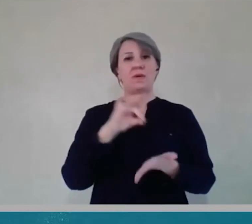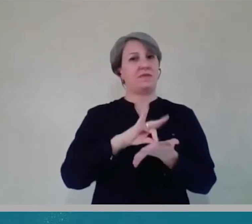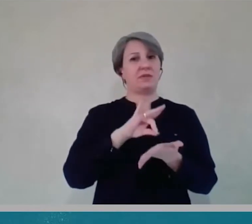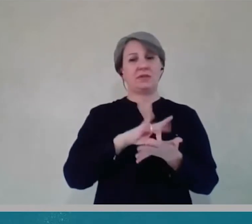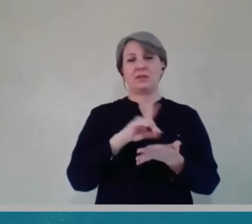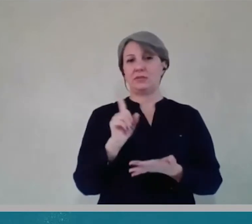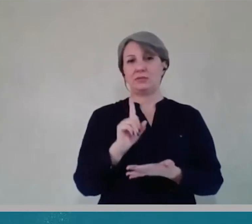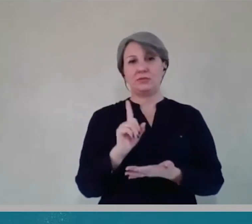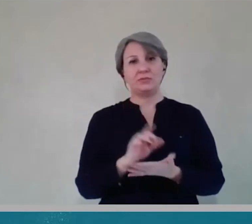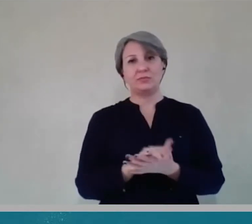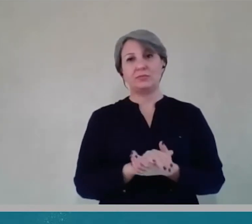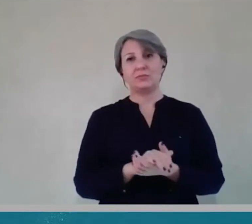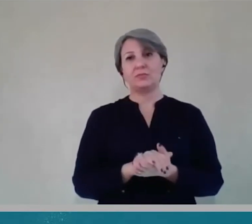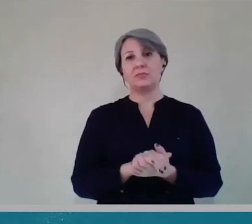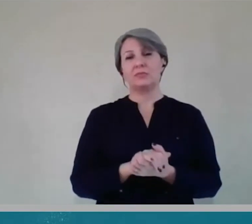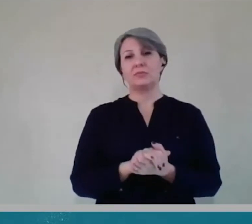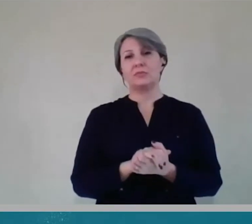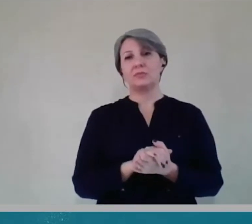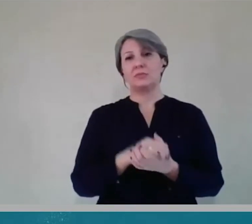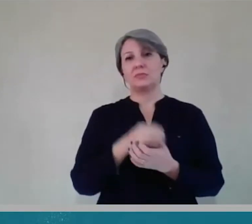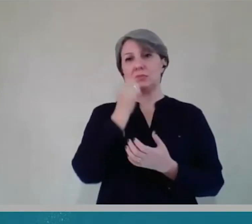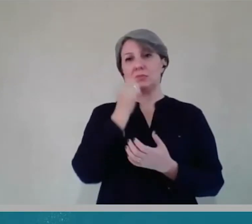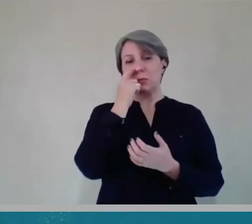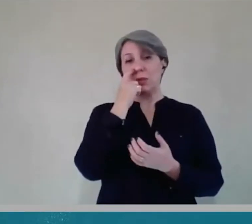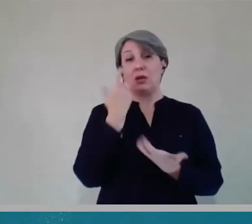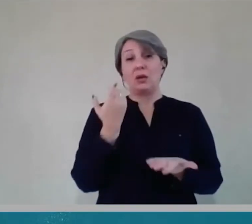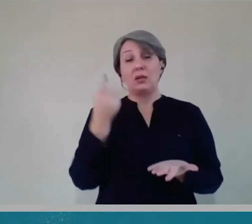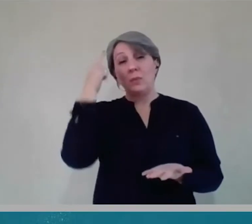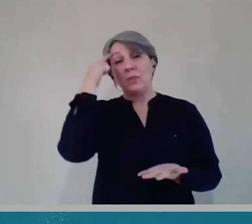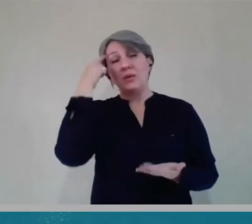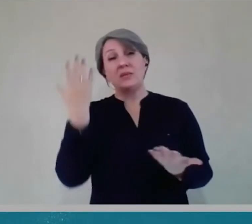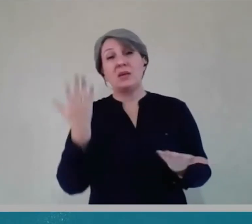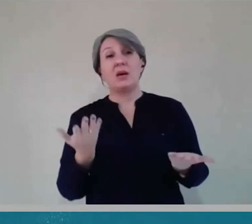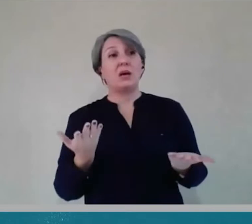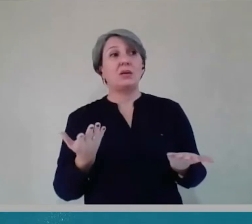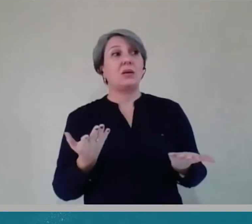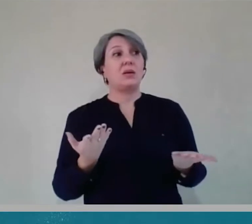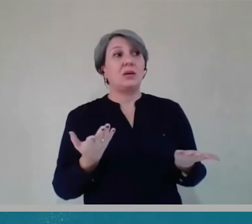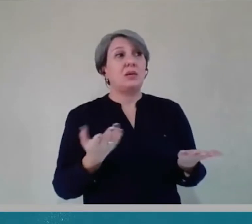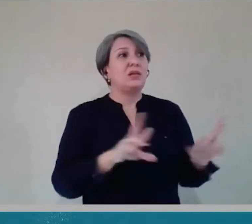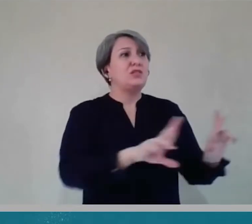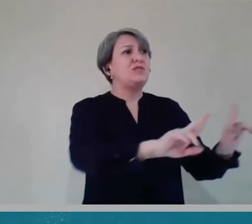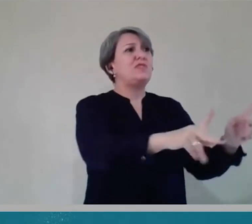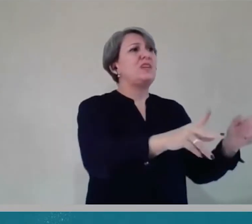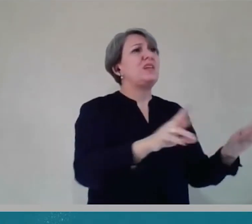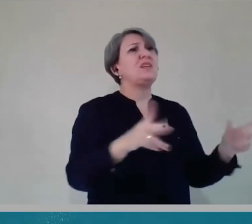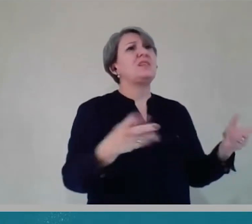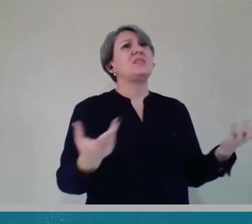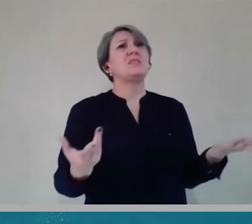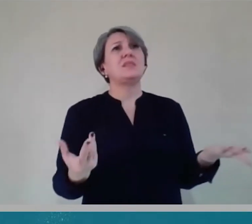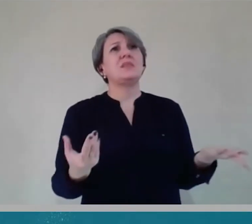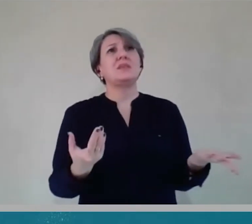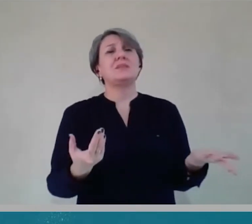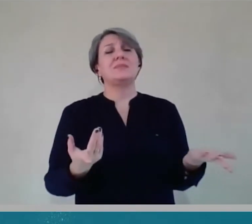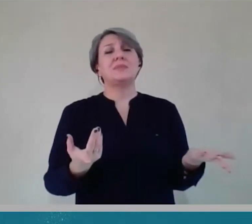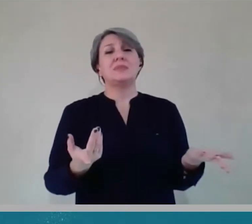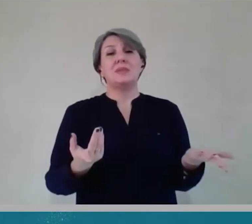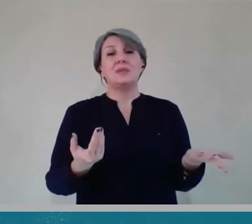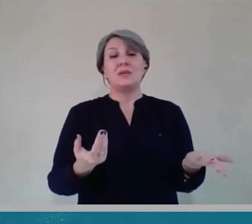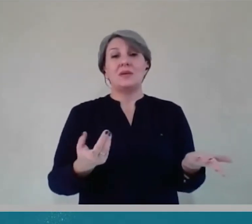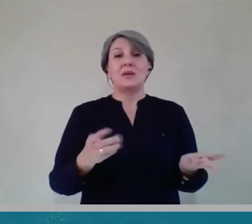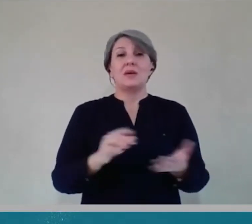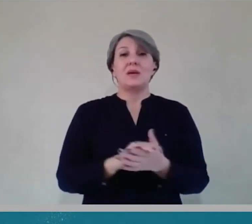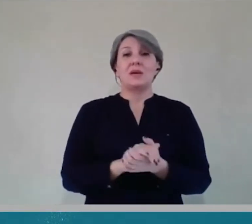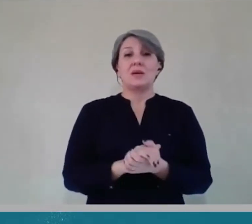então que diferença há entre aquele cristão que recebeu a vida eterna e viveu toda a vida fazendo a vontade de